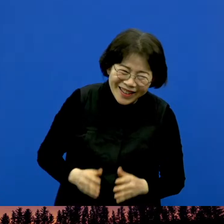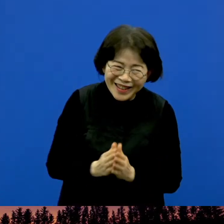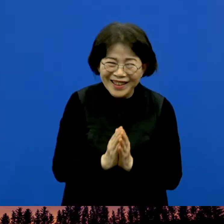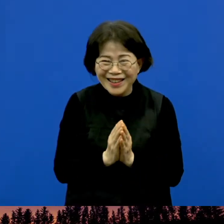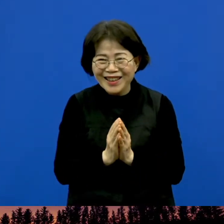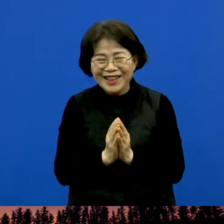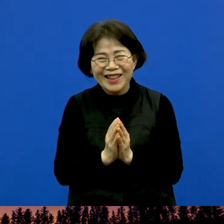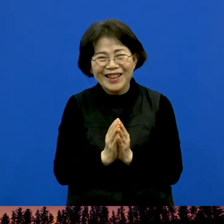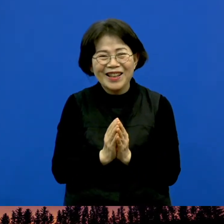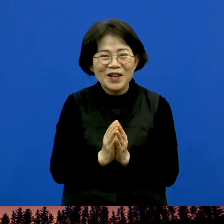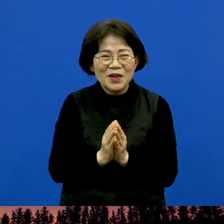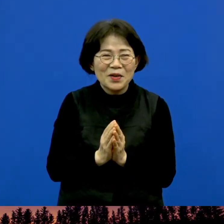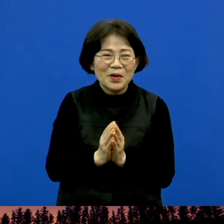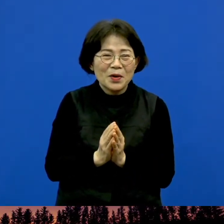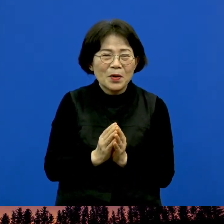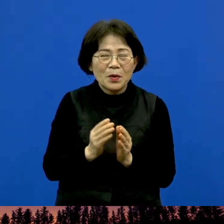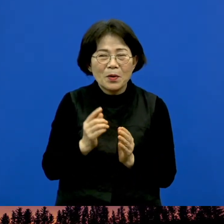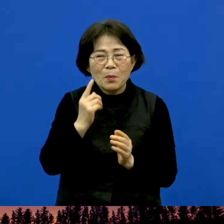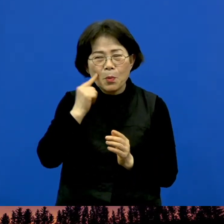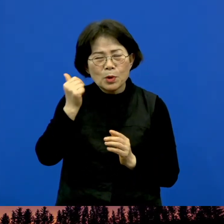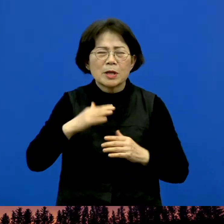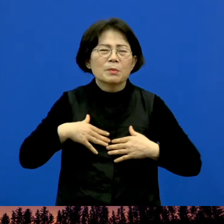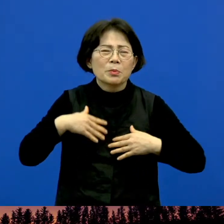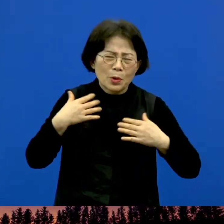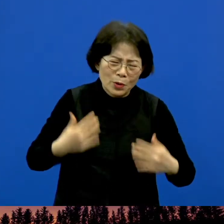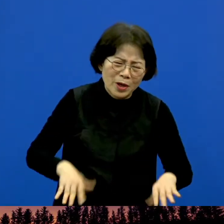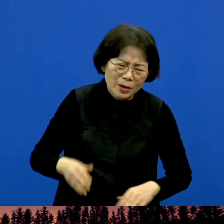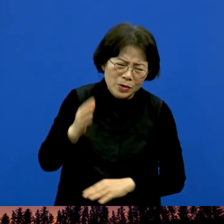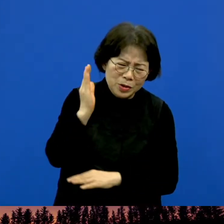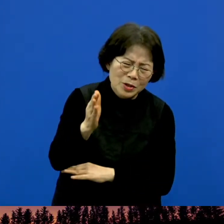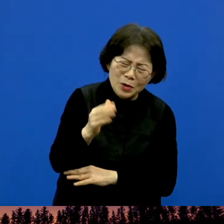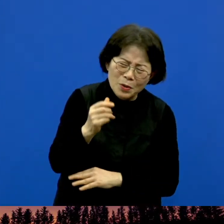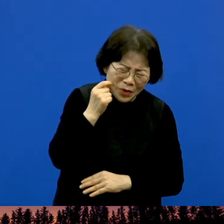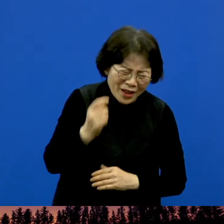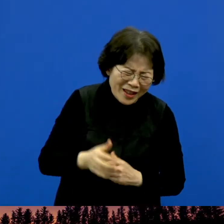화분이 아니면 뭐예요? 꽃병에 빨리 마치겠어요.